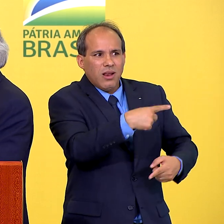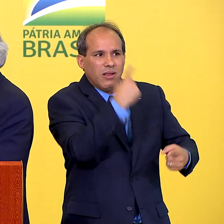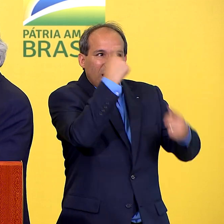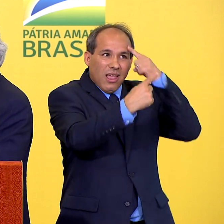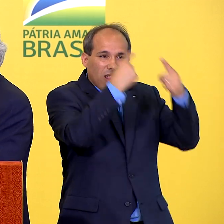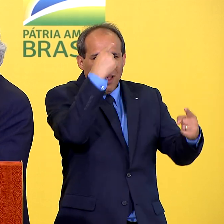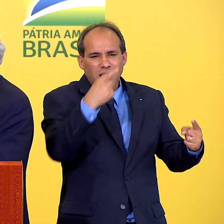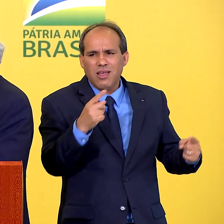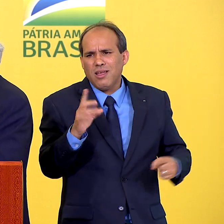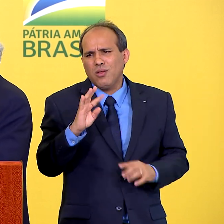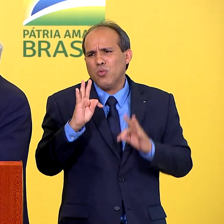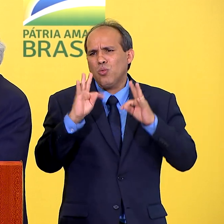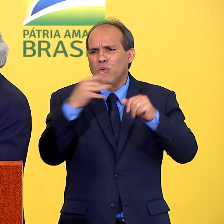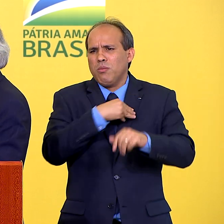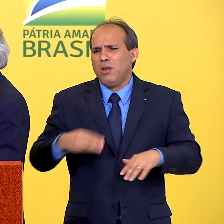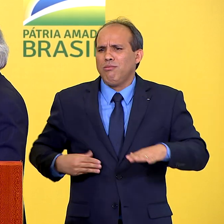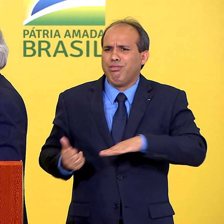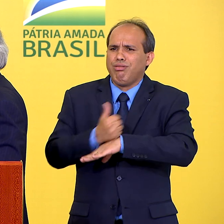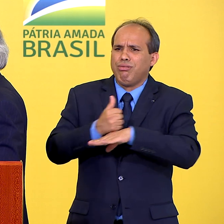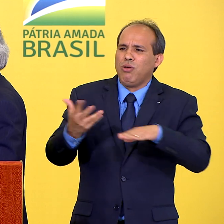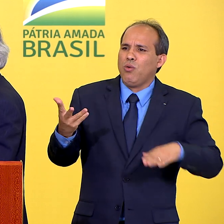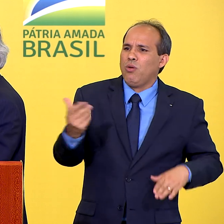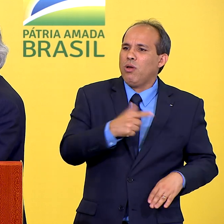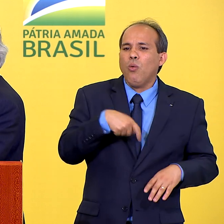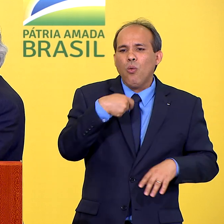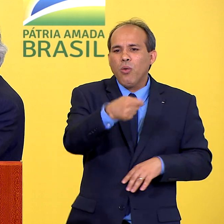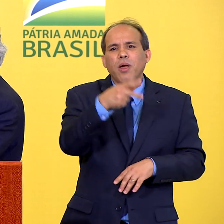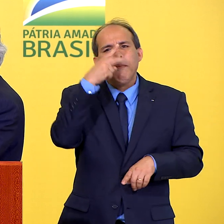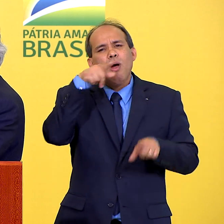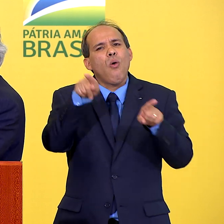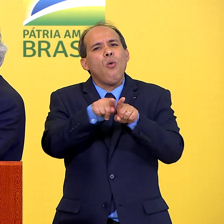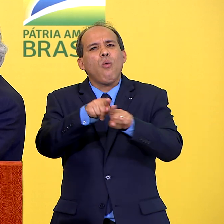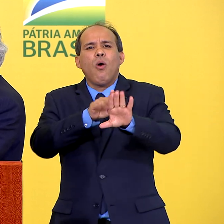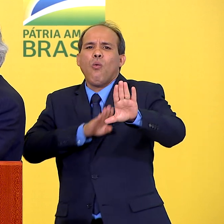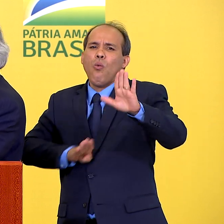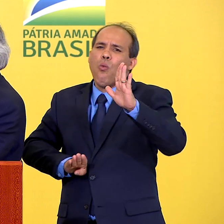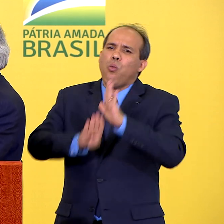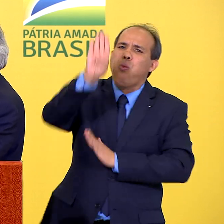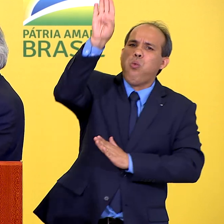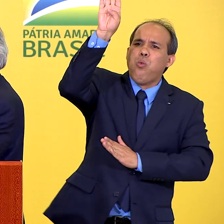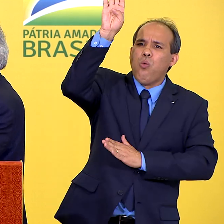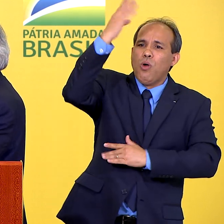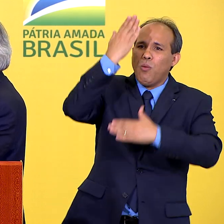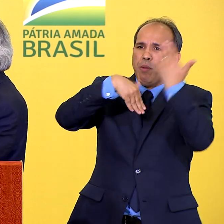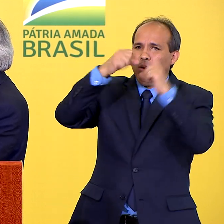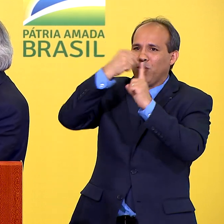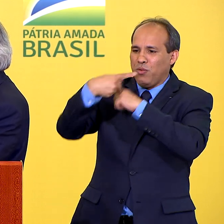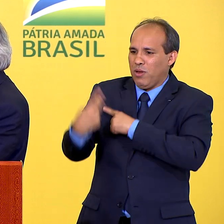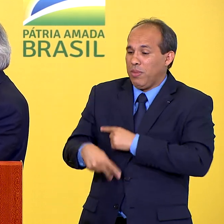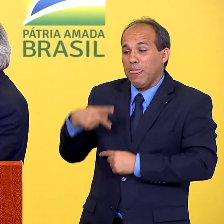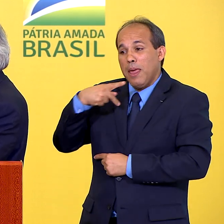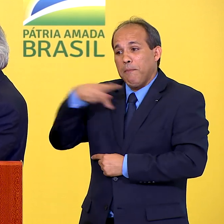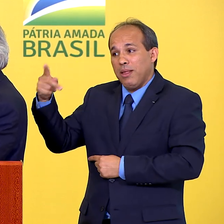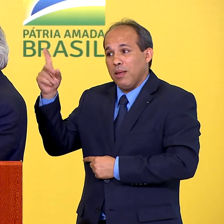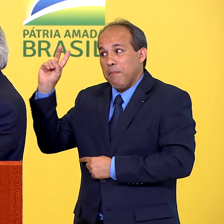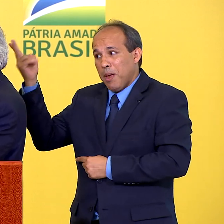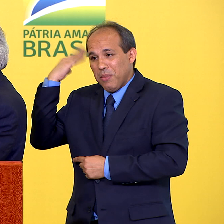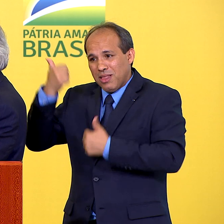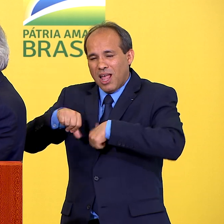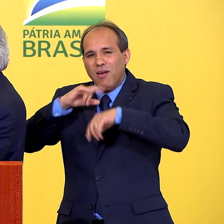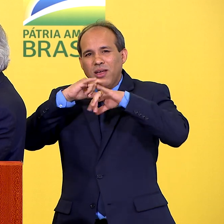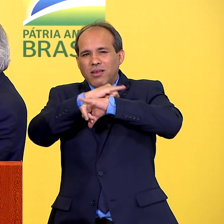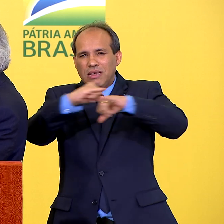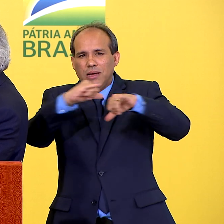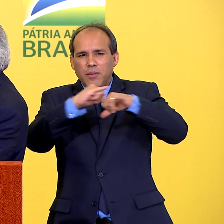de excepcional qualidade, estão criando essa rampa de ascensão social. O presidente colocou, já desde a nossa campanha, nos